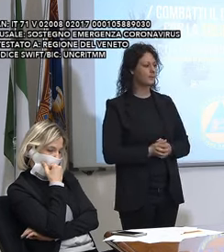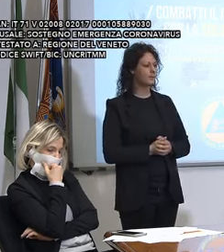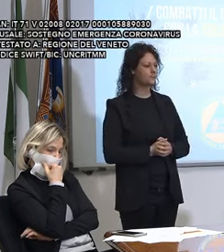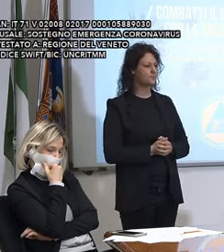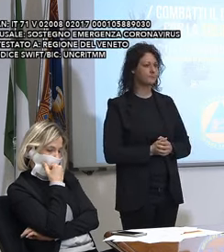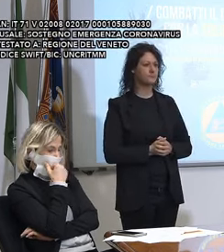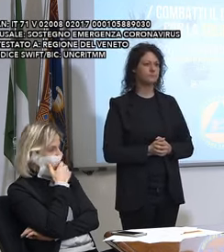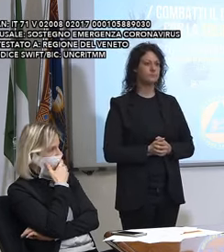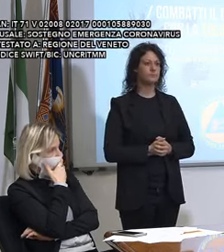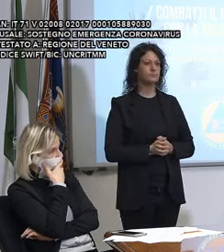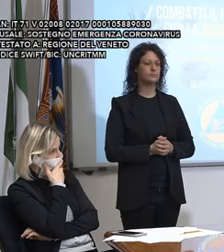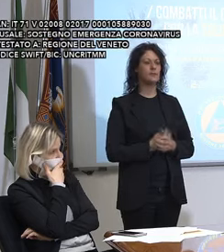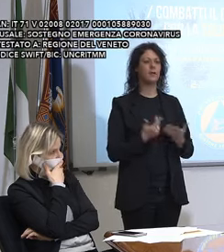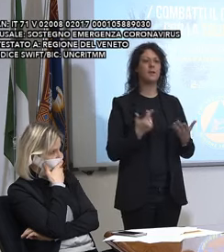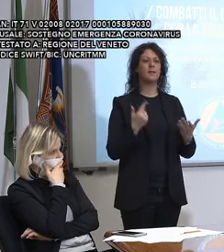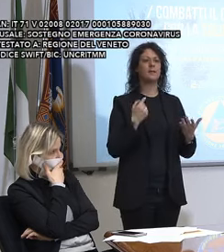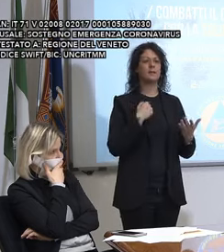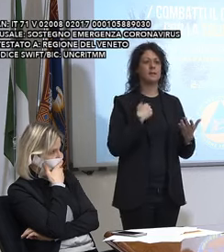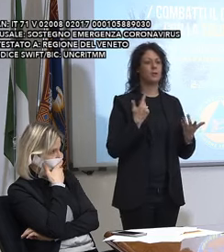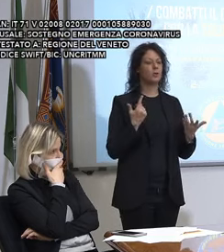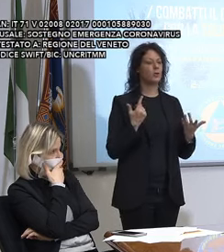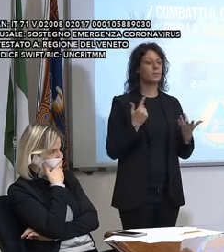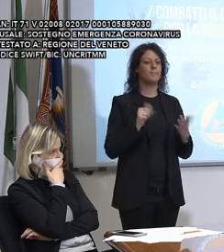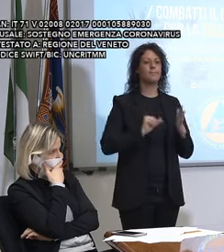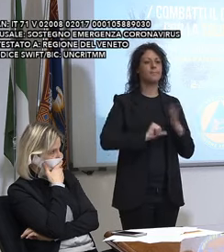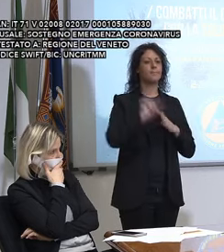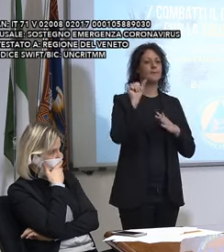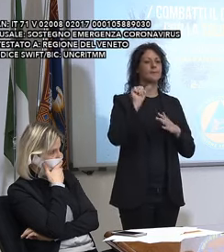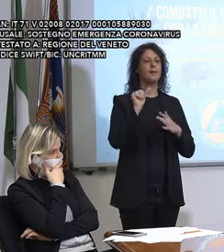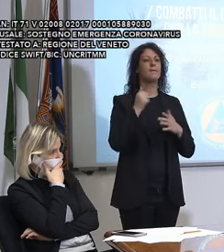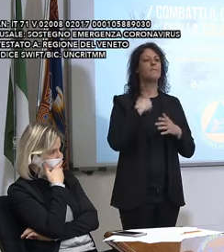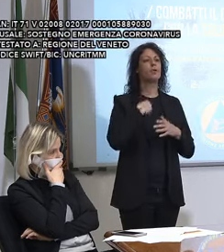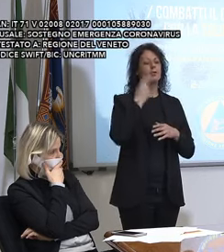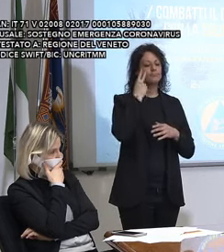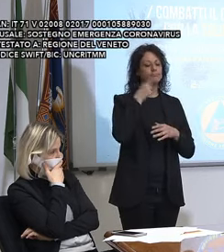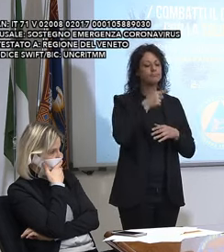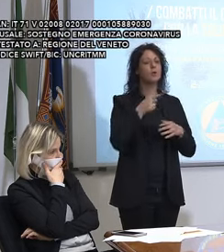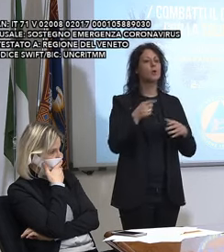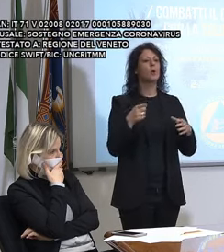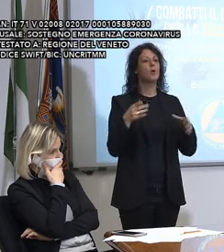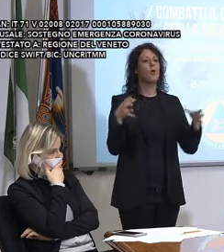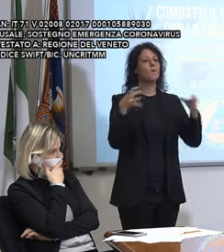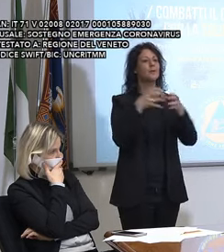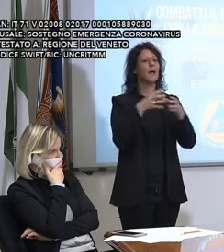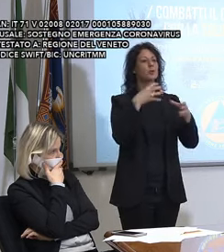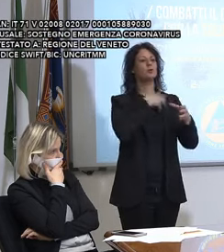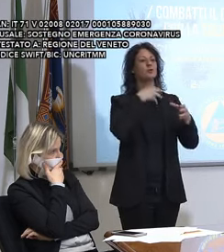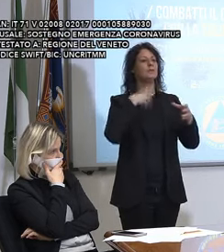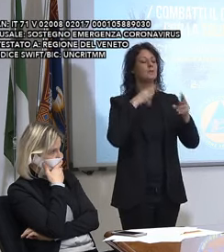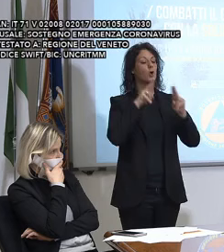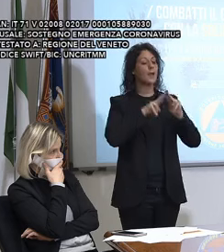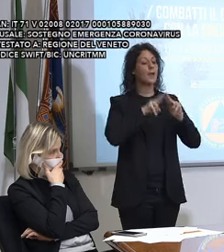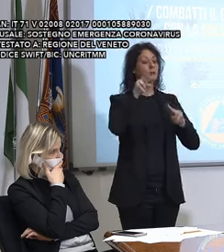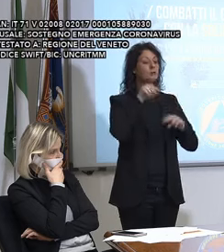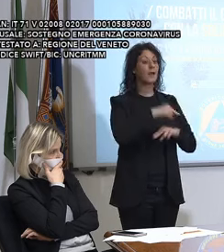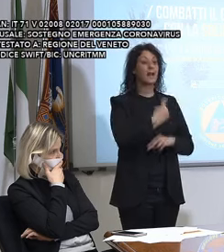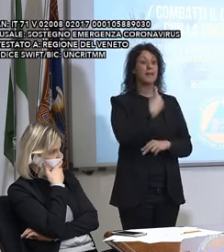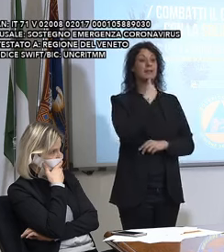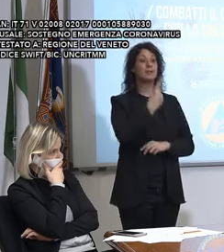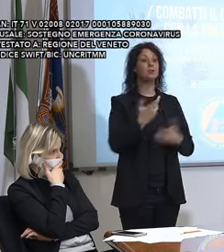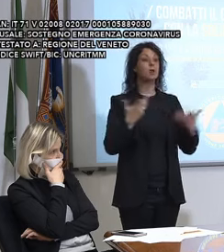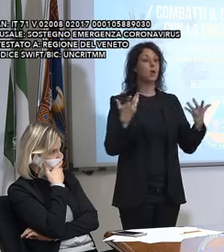aver visto la presa di posizione ufficiale del Comitato Scientifico Nazionale, perché io